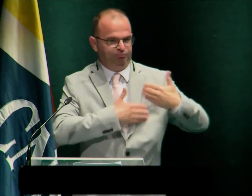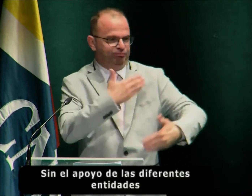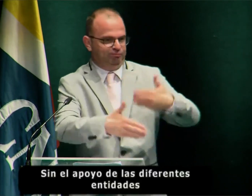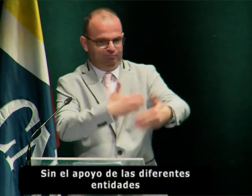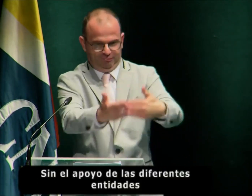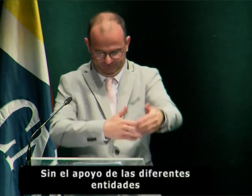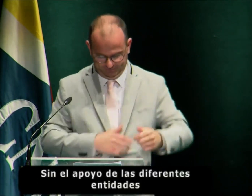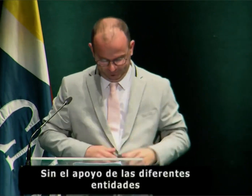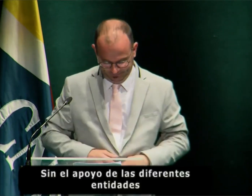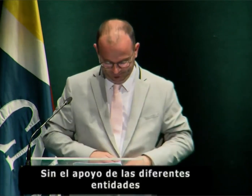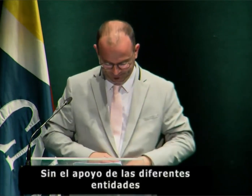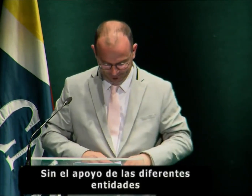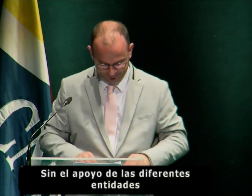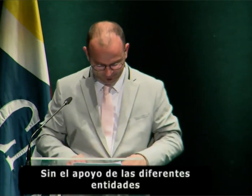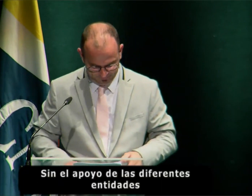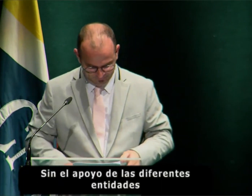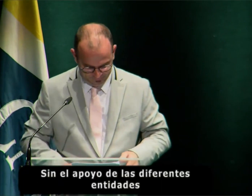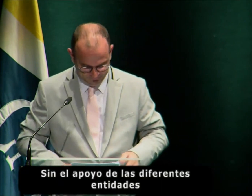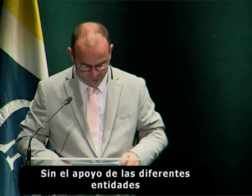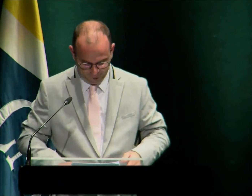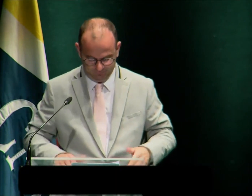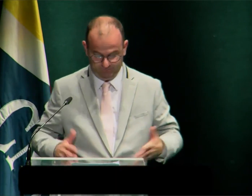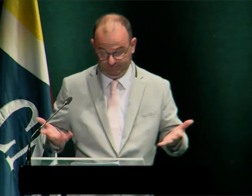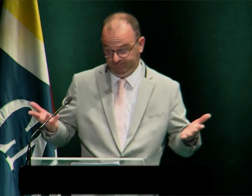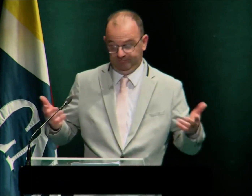este Congreso. Muchísimas gracias por ese apoyo.